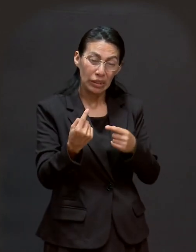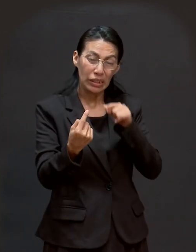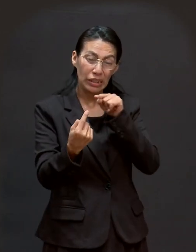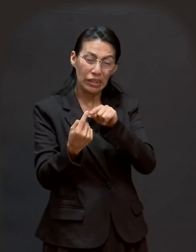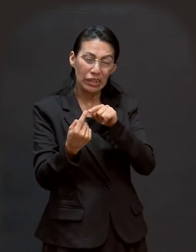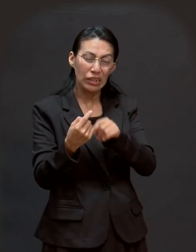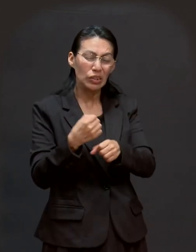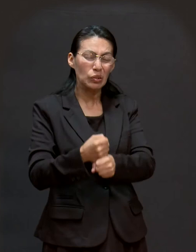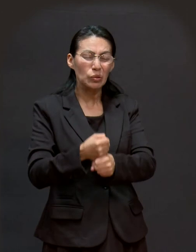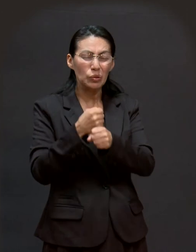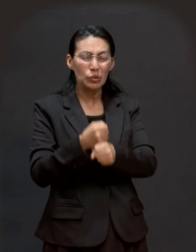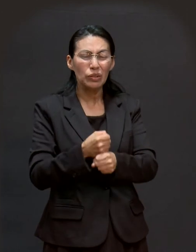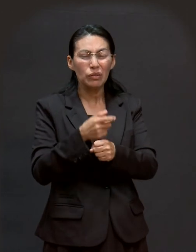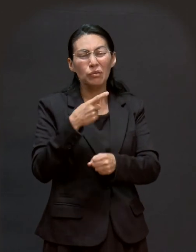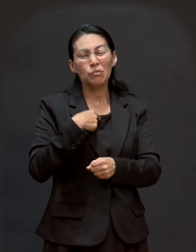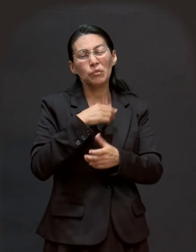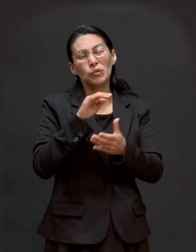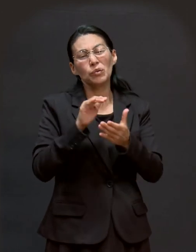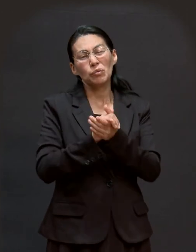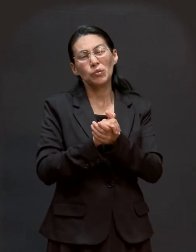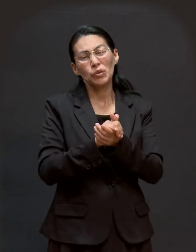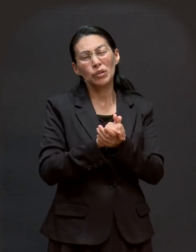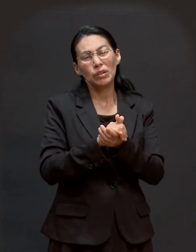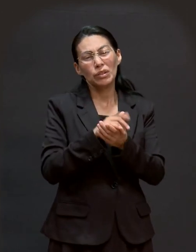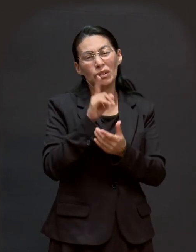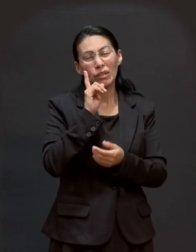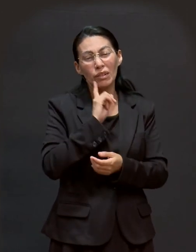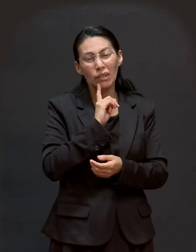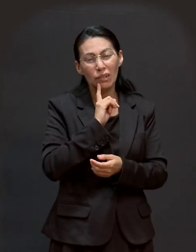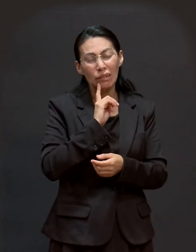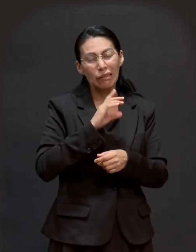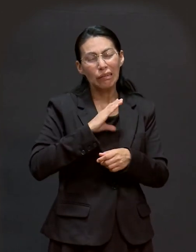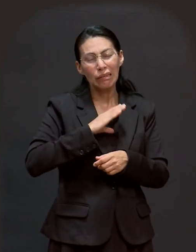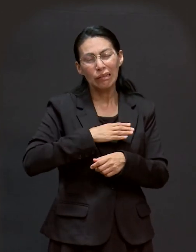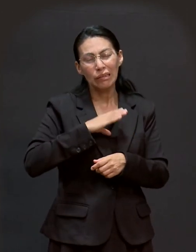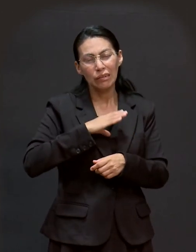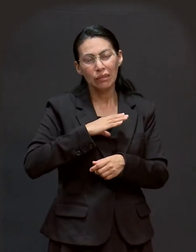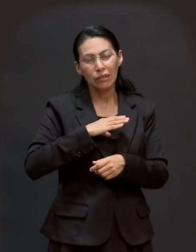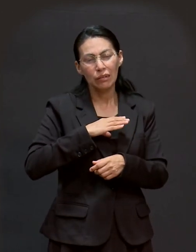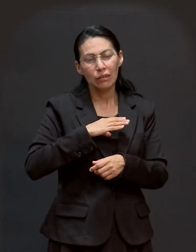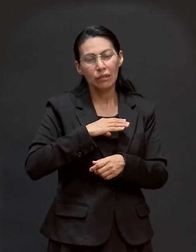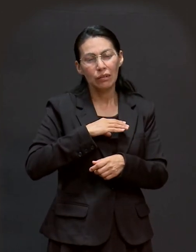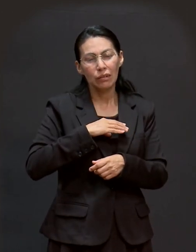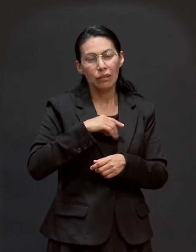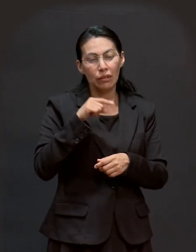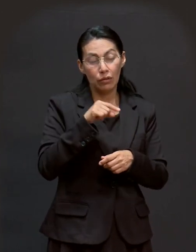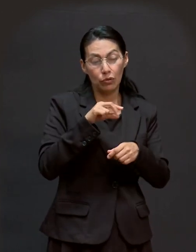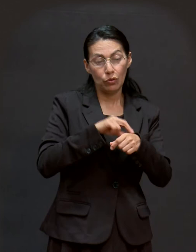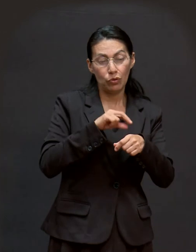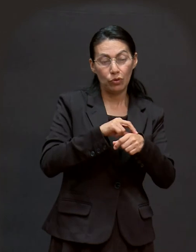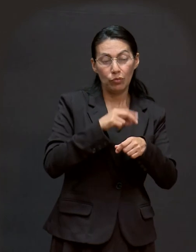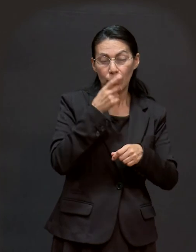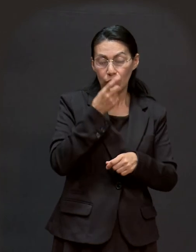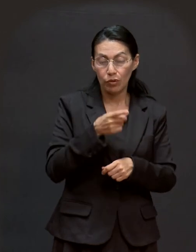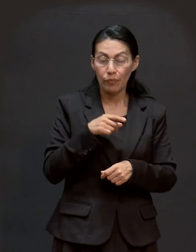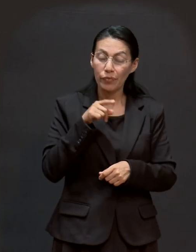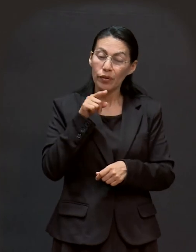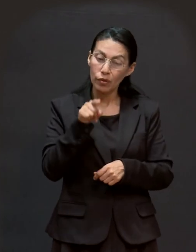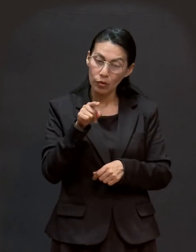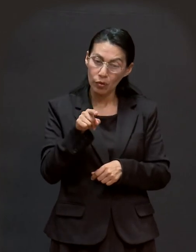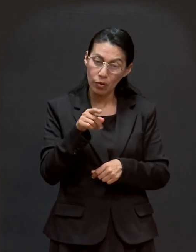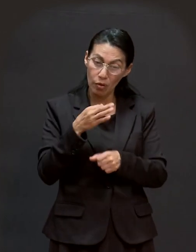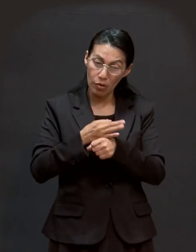y en ese momento el doctor me dice llegado el momento pastor de que pruebes que crees lo que